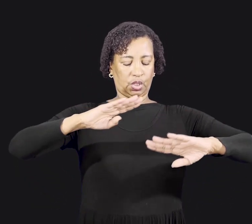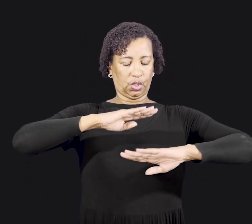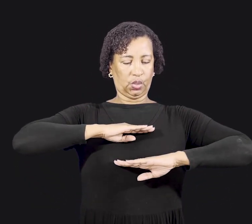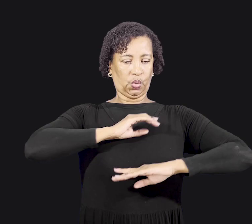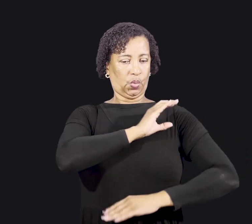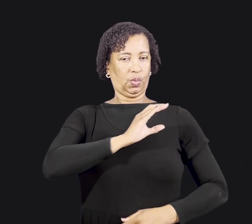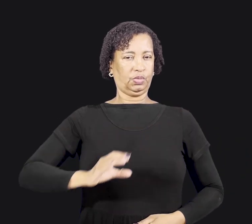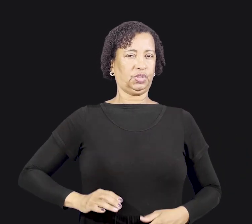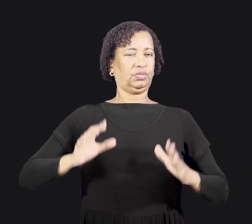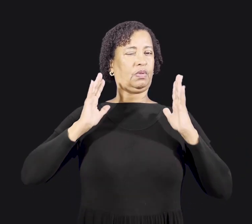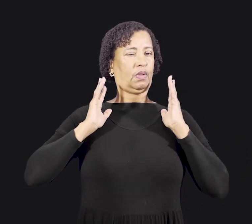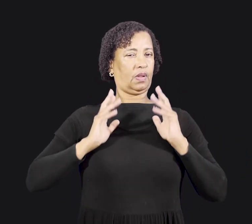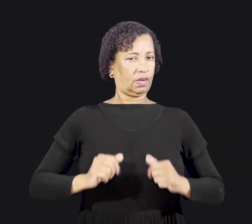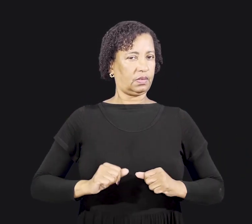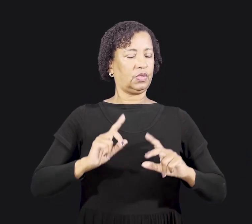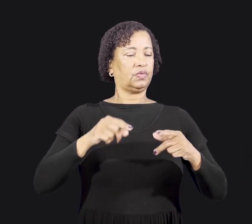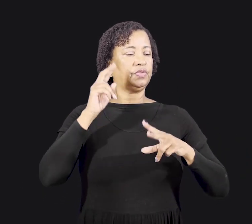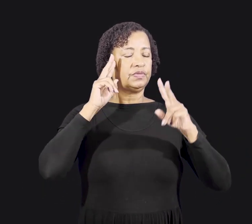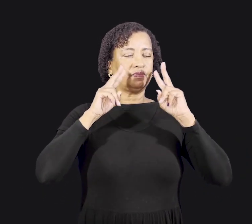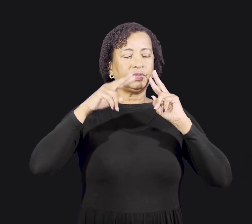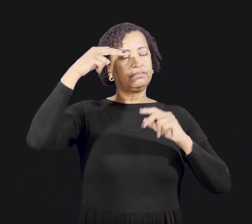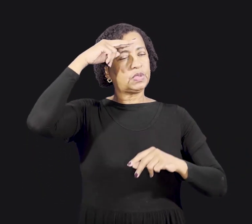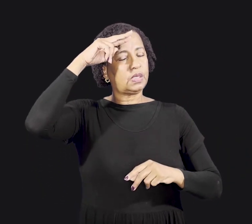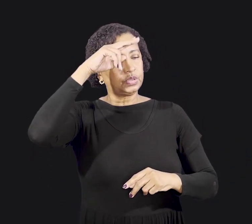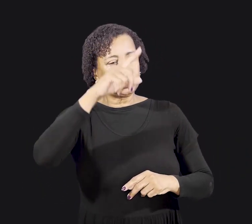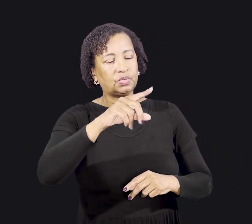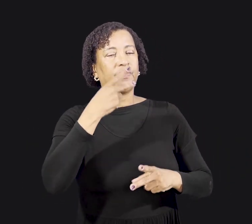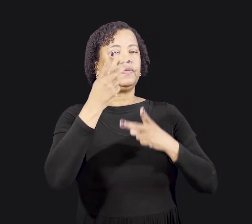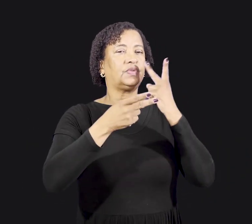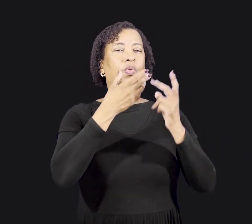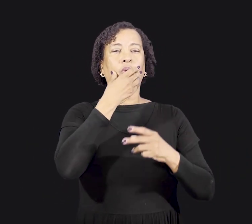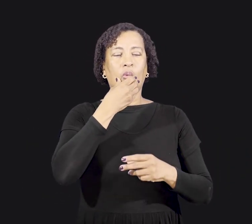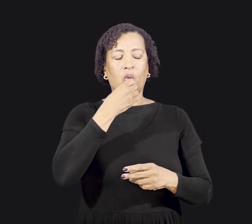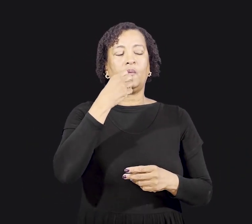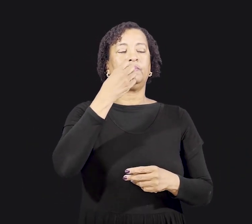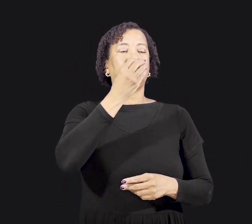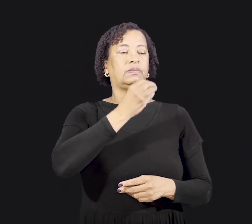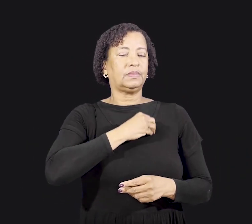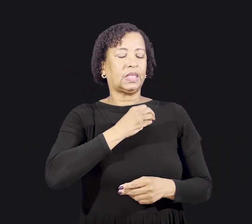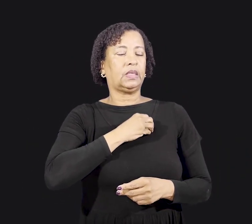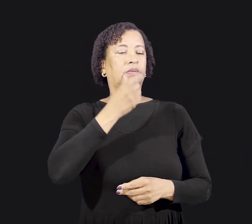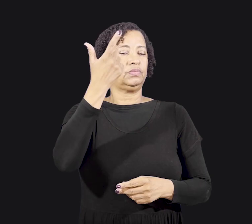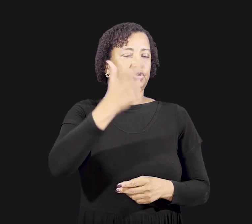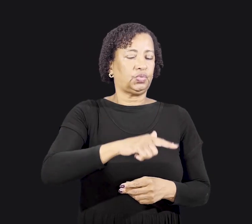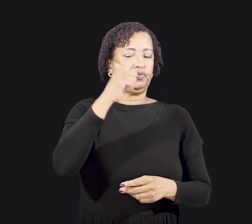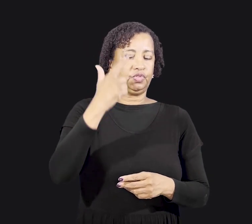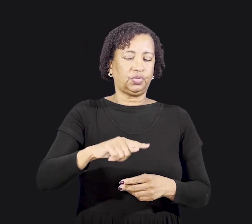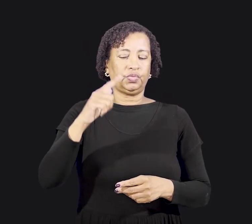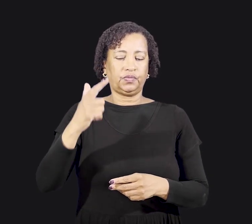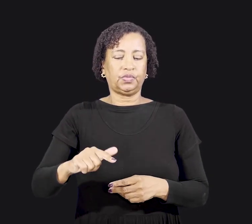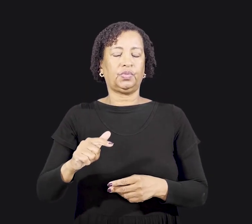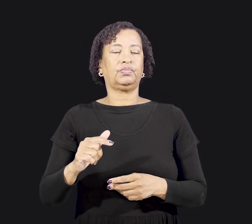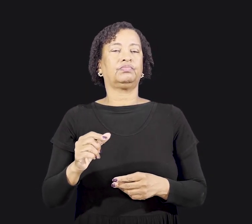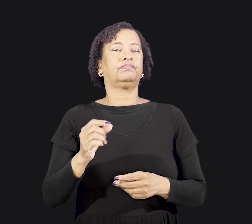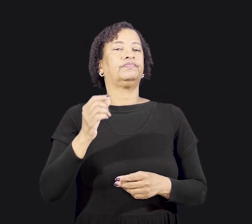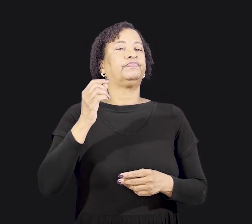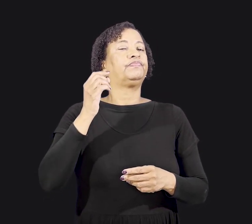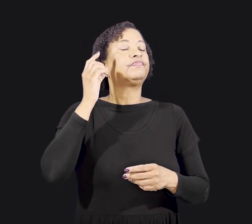Quando observamos a história e vemos o homem repetindo os mesmos erros, chegamos à conclusão que nossa única esperança